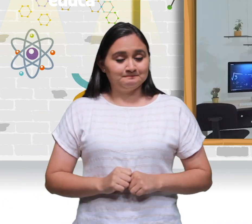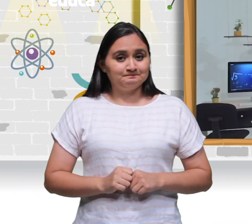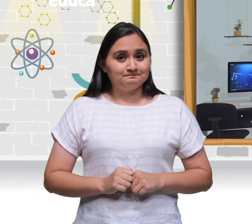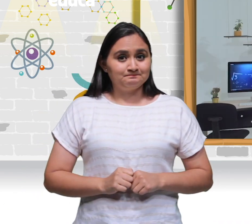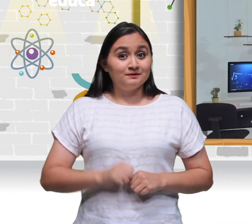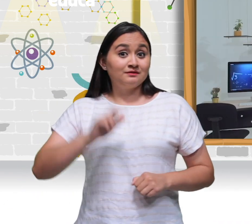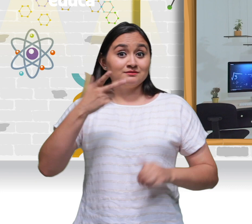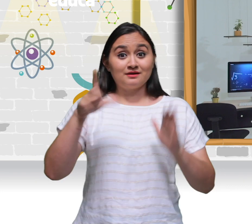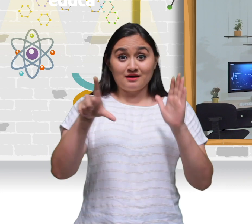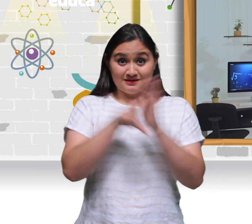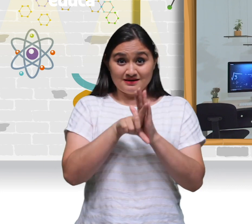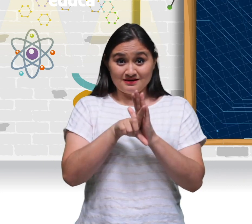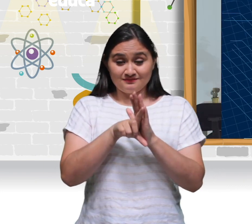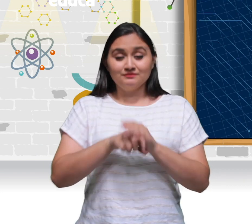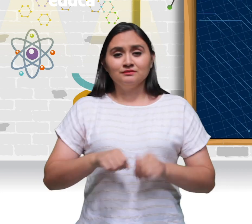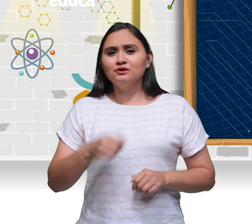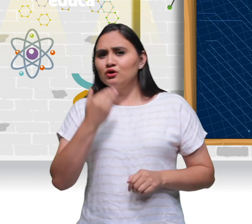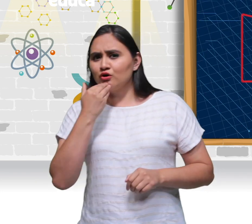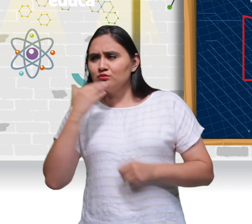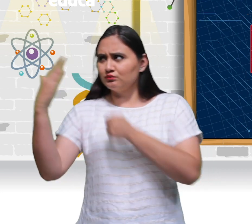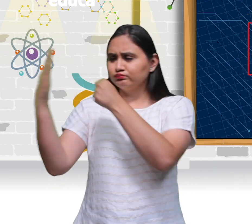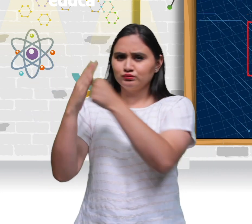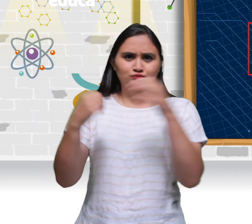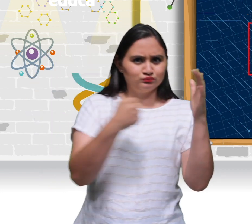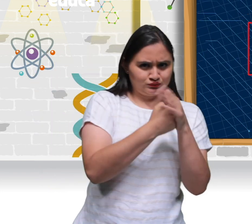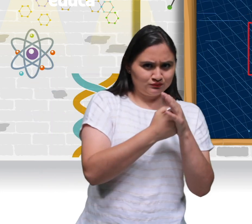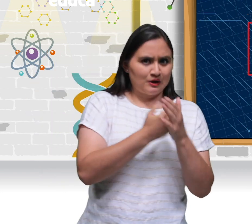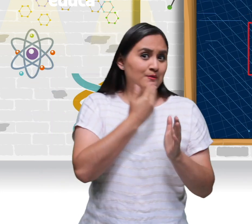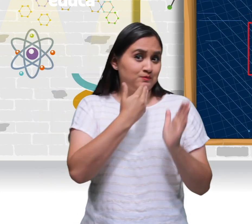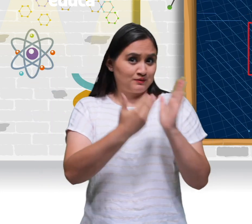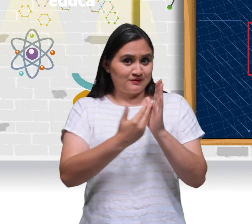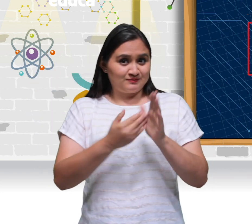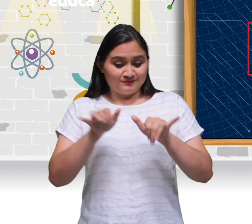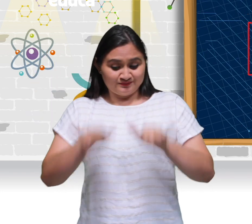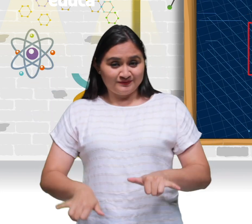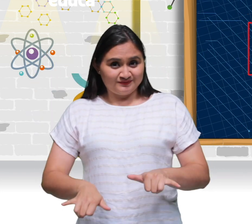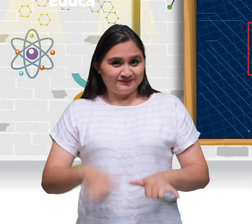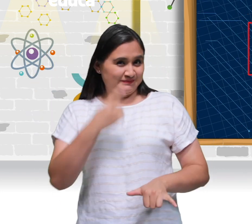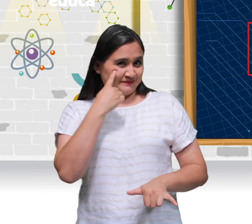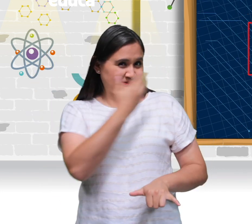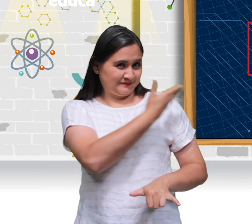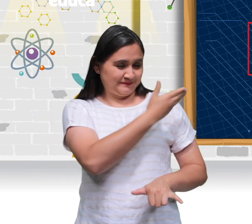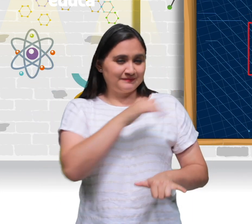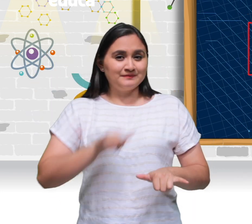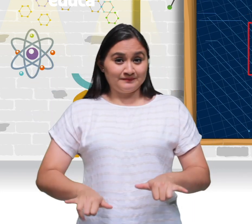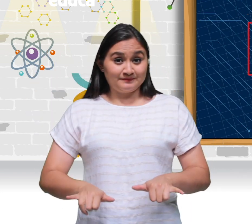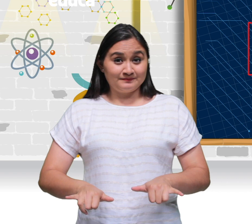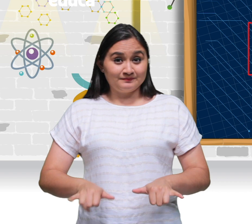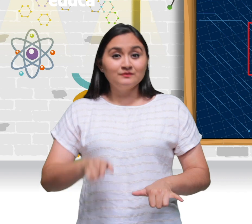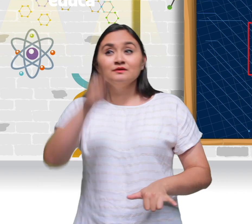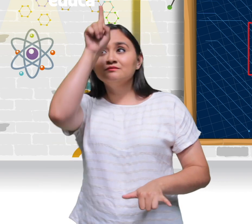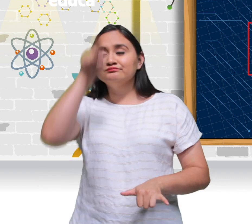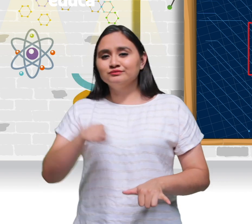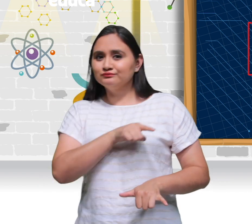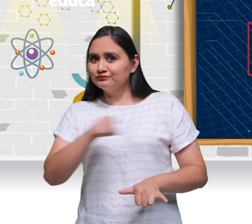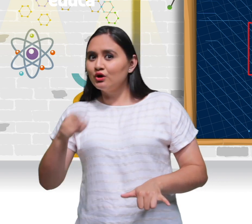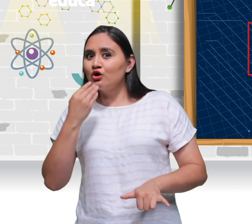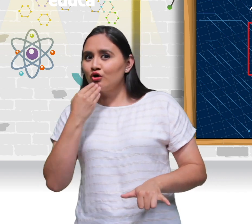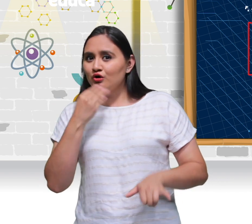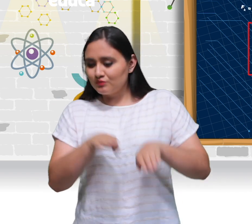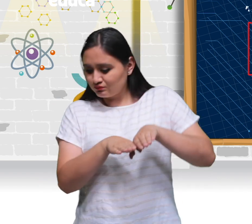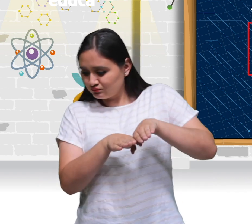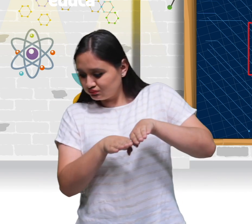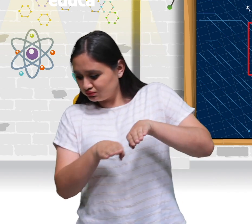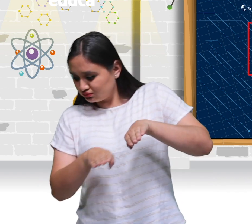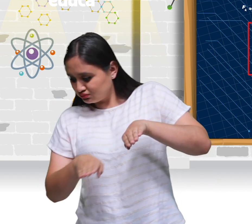de Newton, la ley de acción y reacción, en el caso de tener una caja en reposo sobre un plano inclinado, podemos notar que el eje paralelo a la